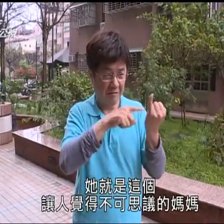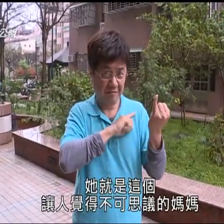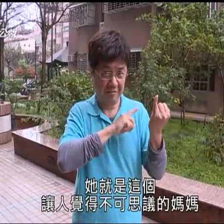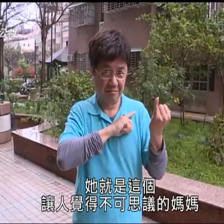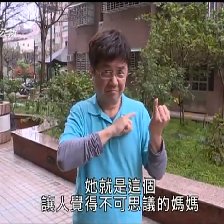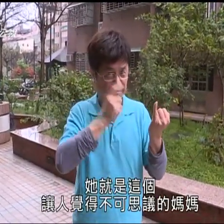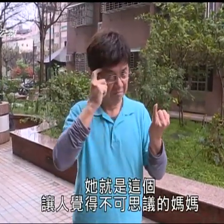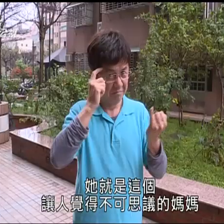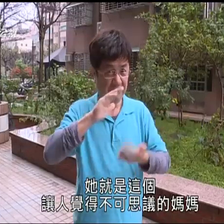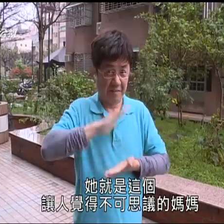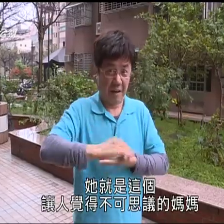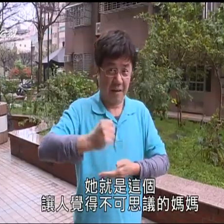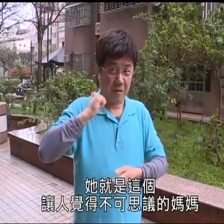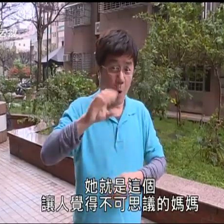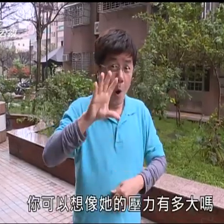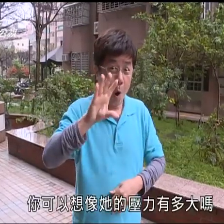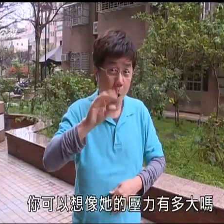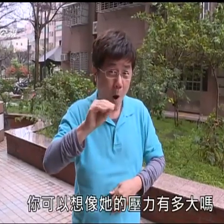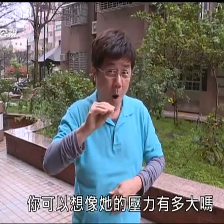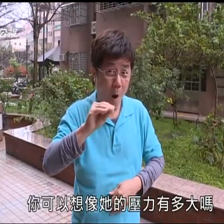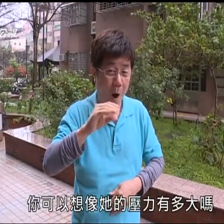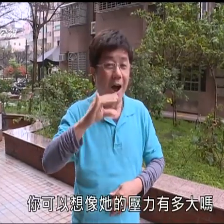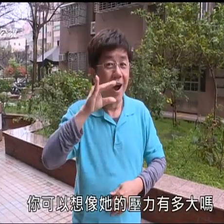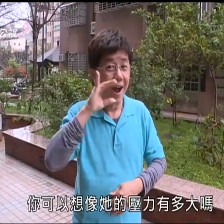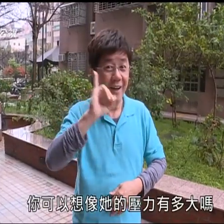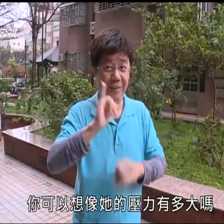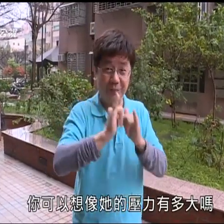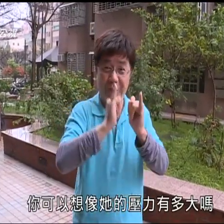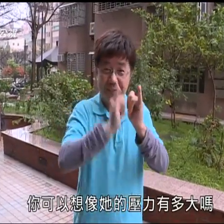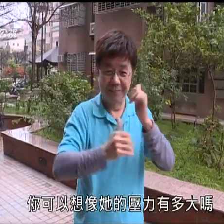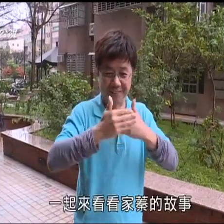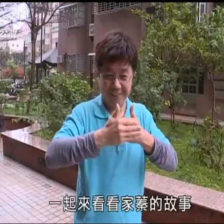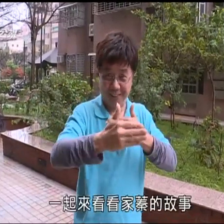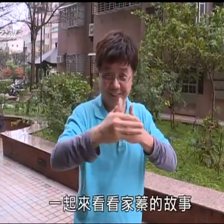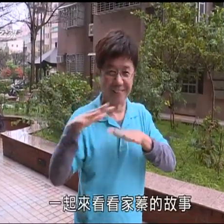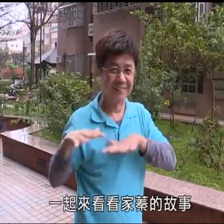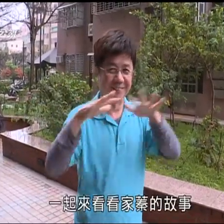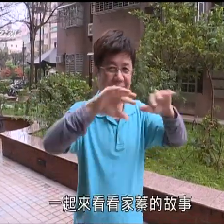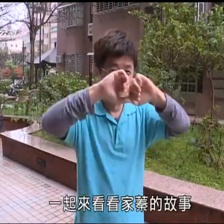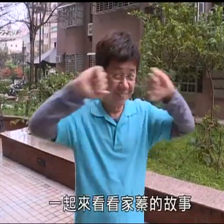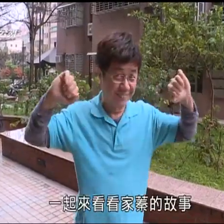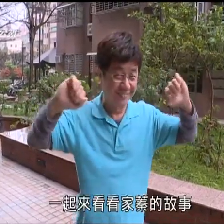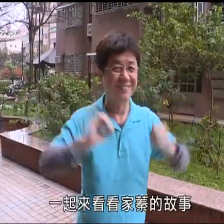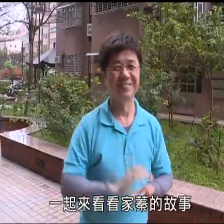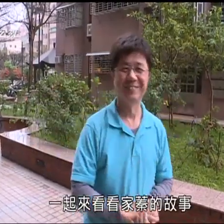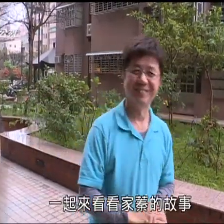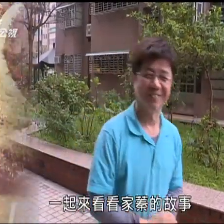不可思议的妈妈。你可以想象她的压力有多大吗？一起来看看家珍的故事。